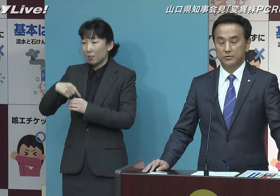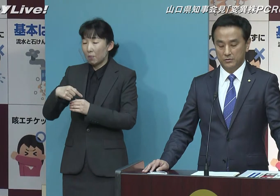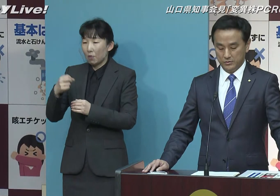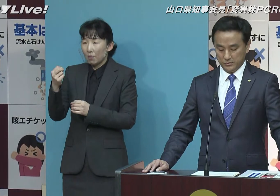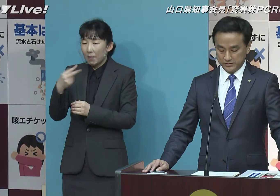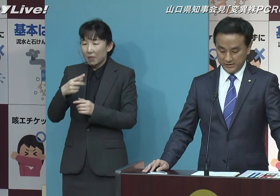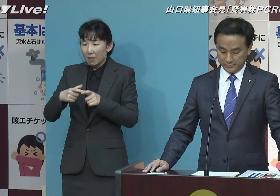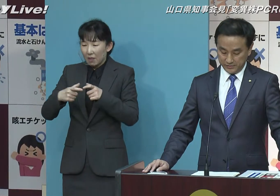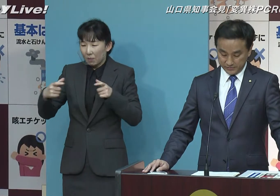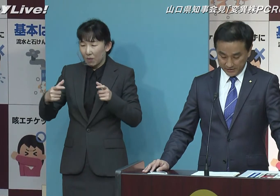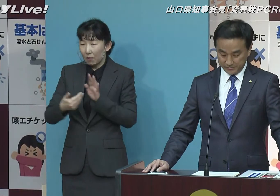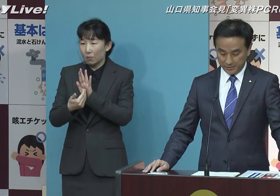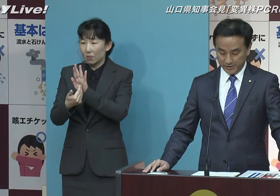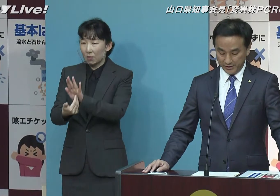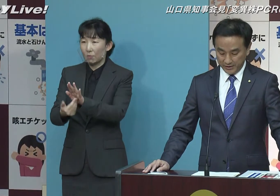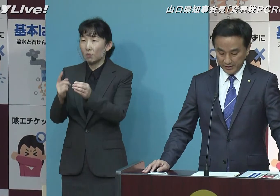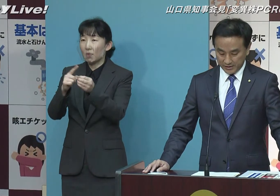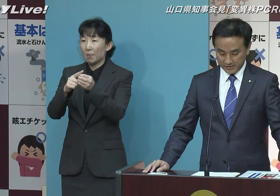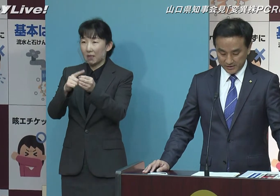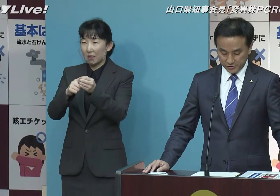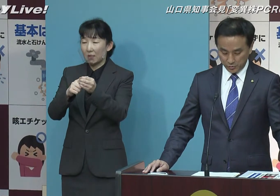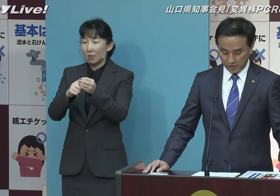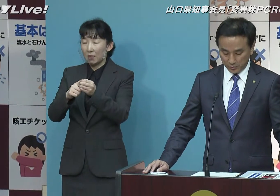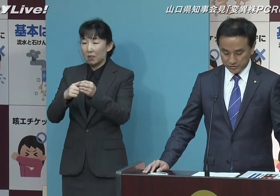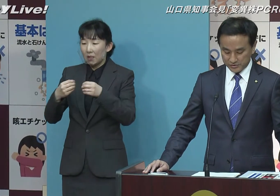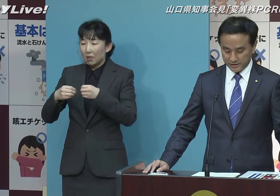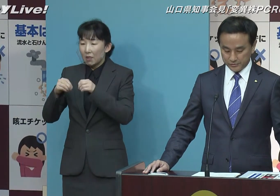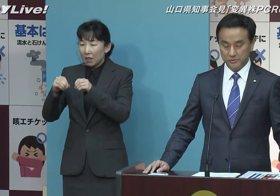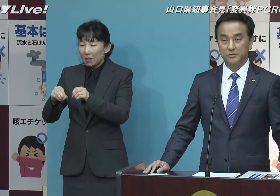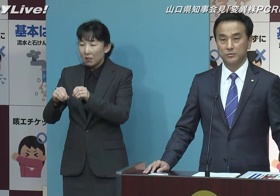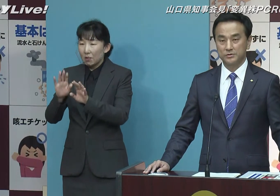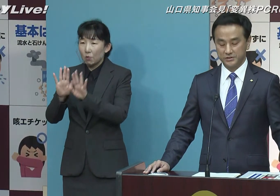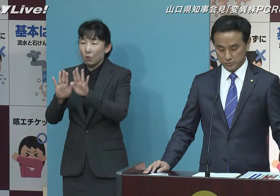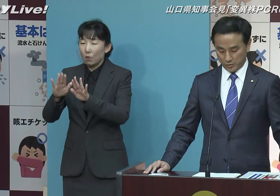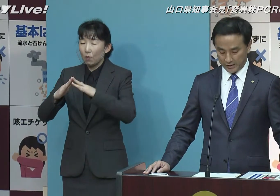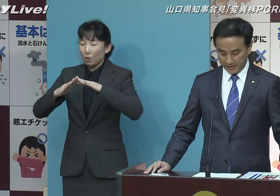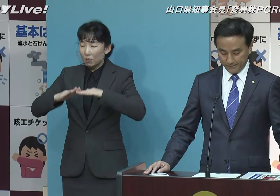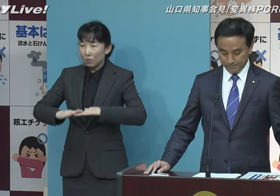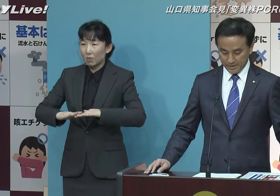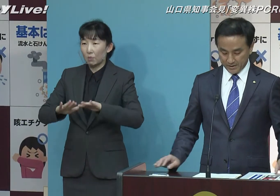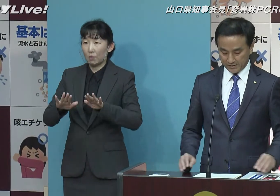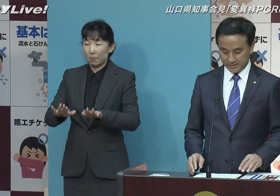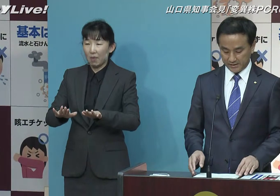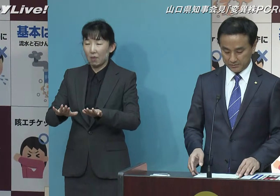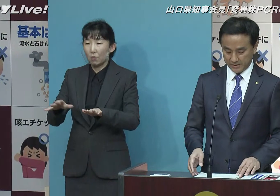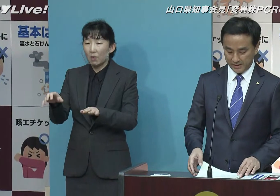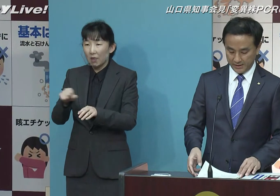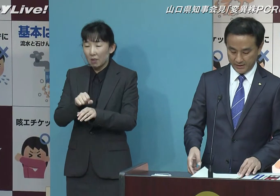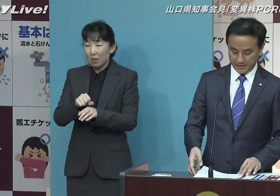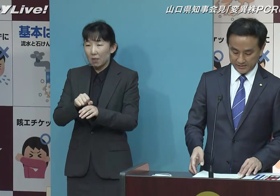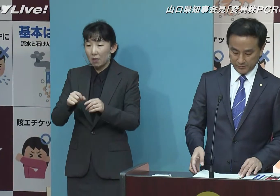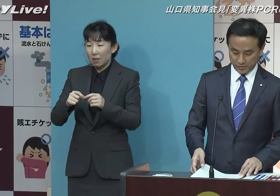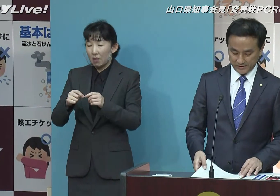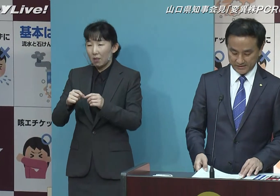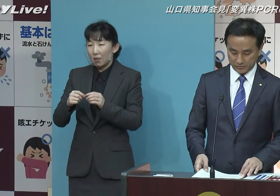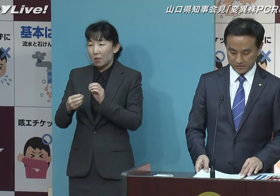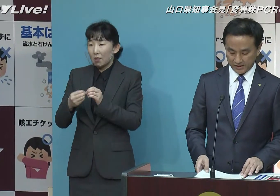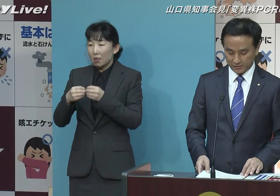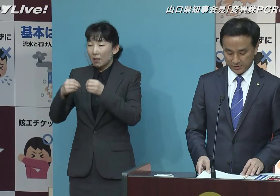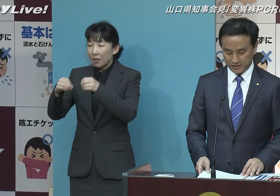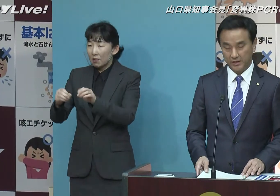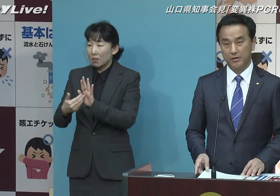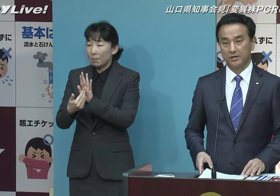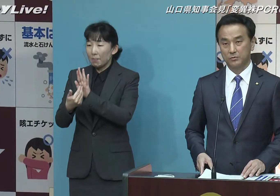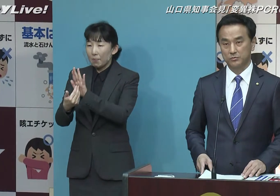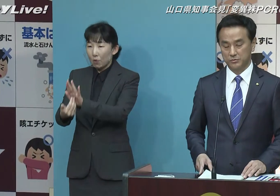大を防いでいくために、感染状況が落ち着いているこの時期を捉えて、感染防止対策のさら